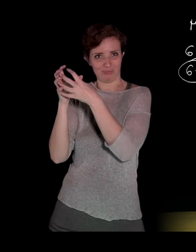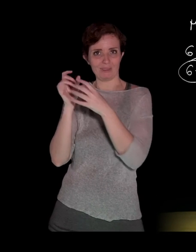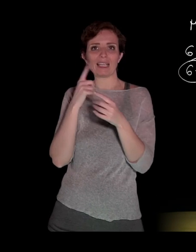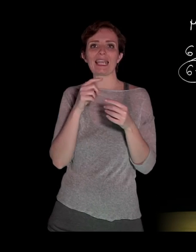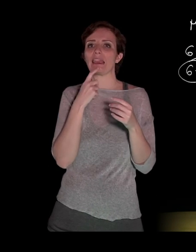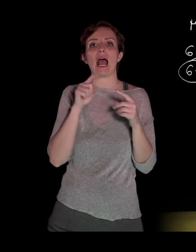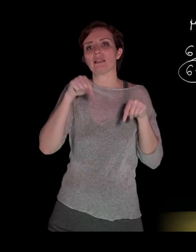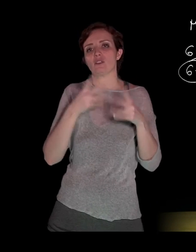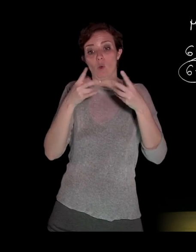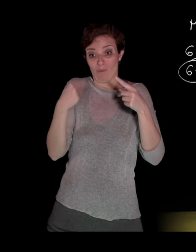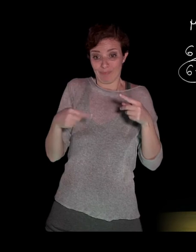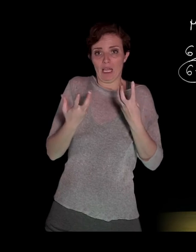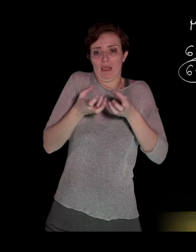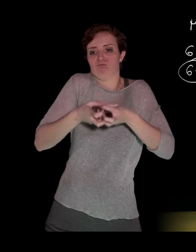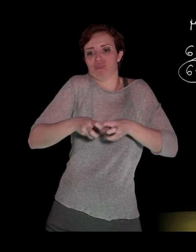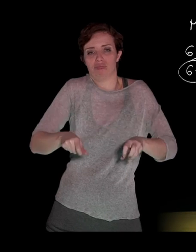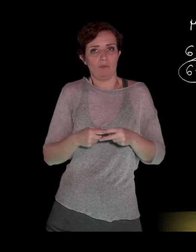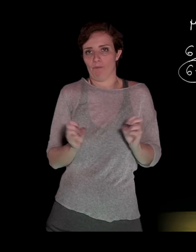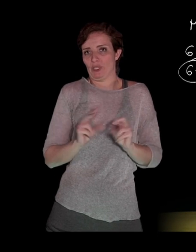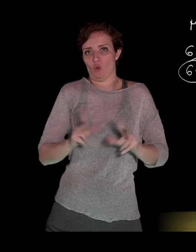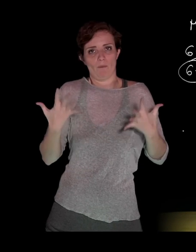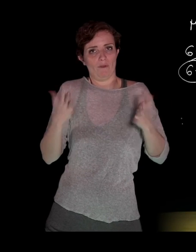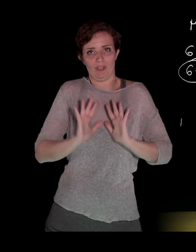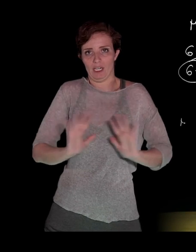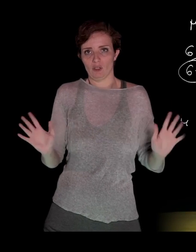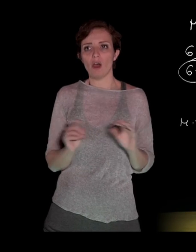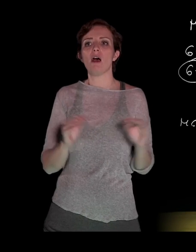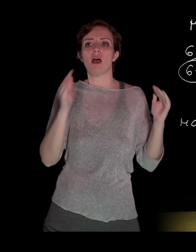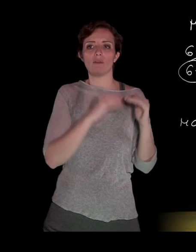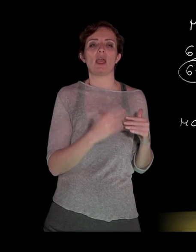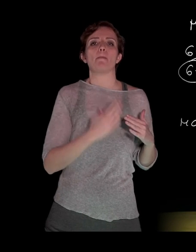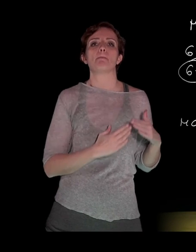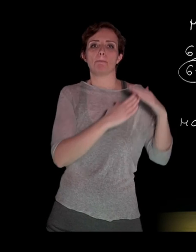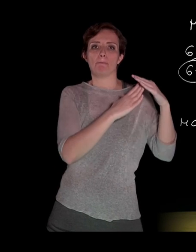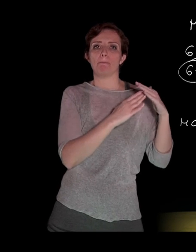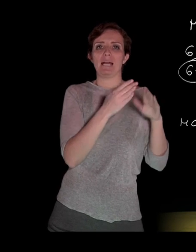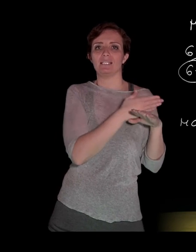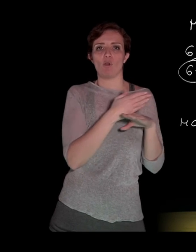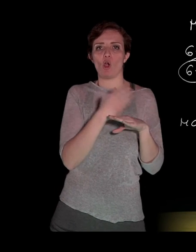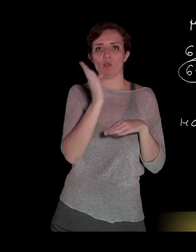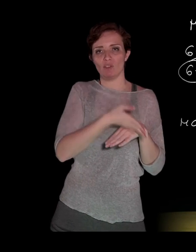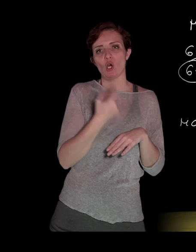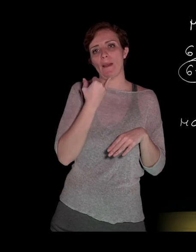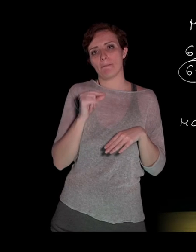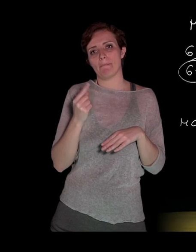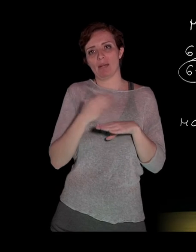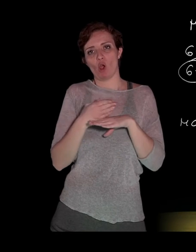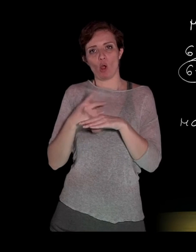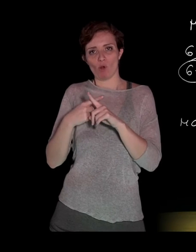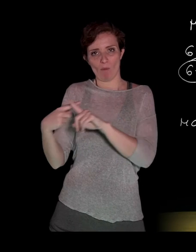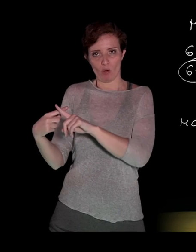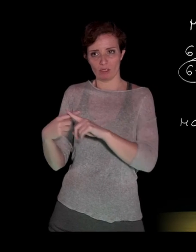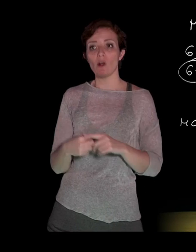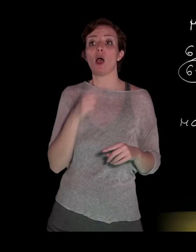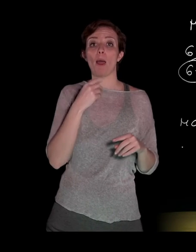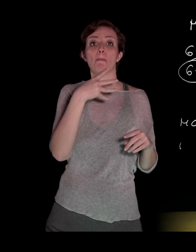irriducibili sono questi tre Massimo come un divisore minimo multiplo Massimo come un divisore Evidentemente è pari a X